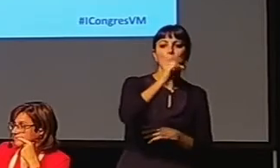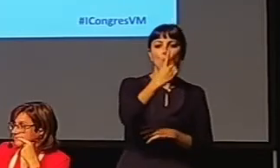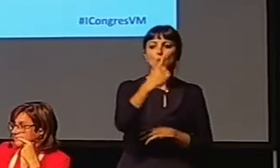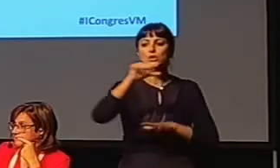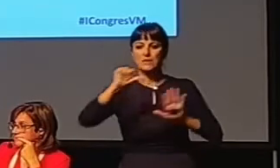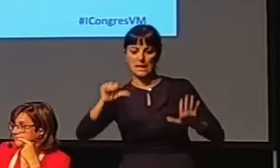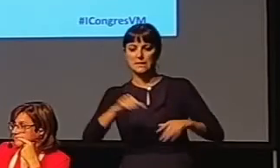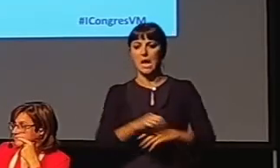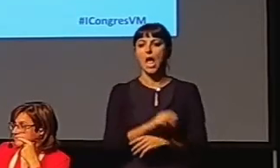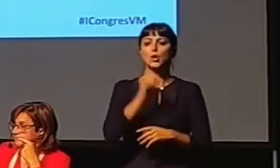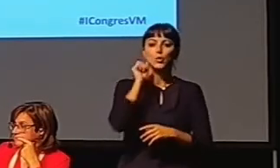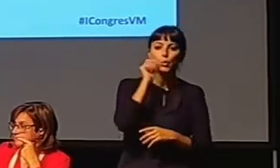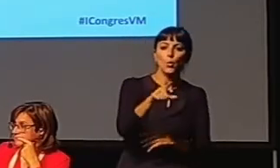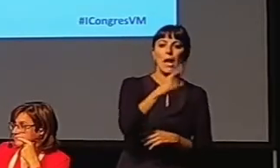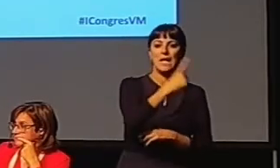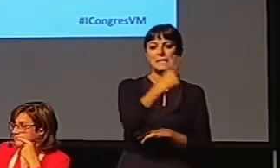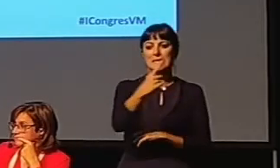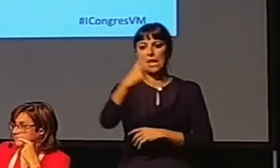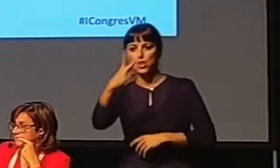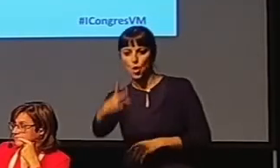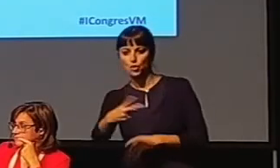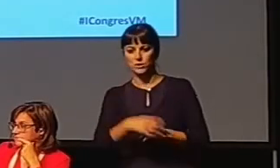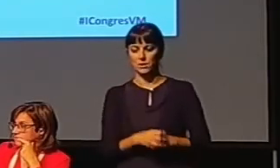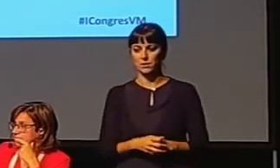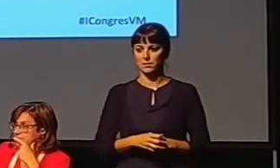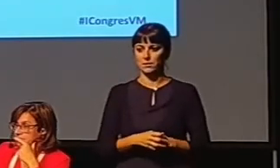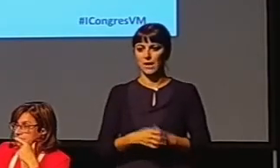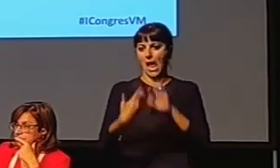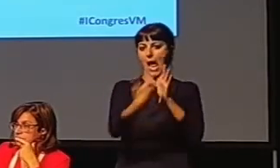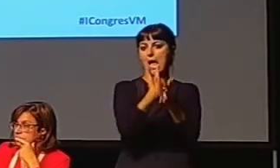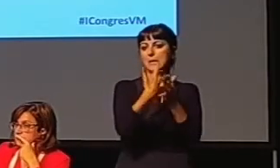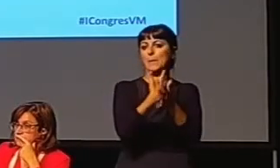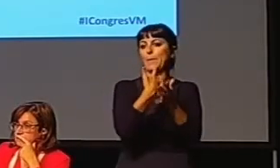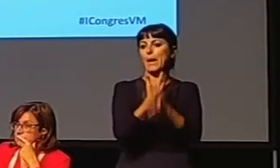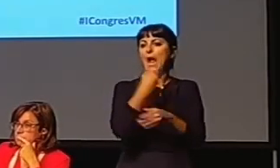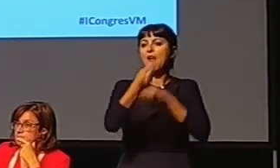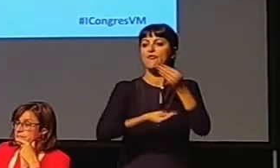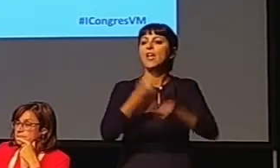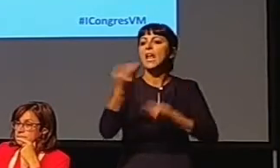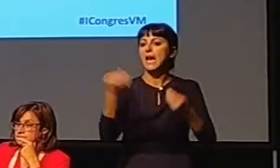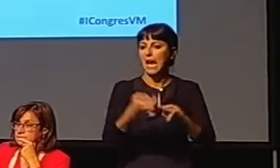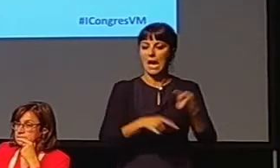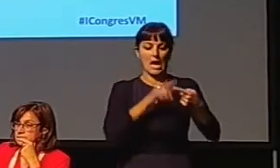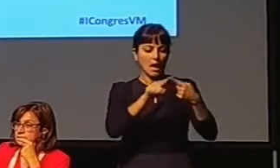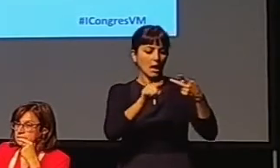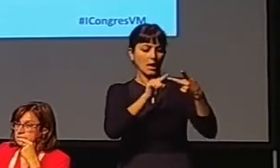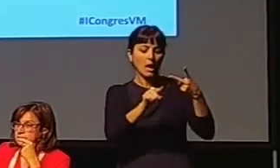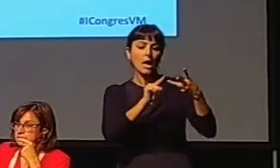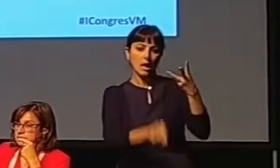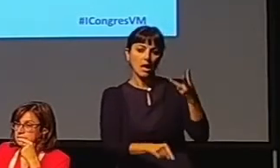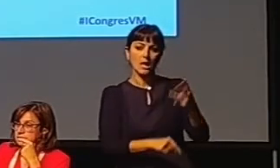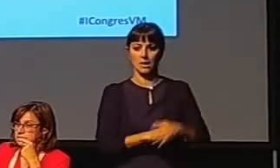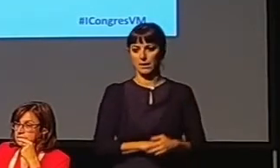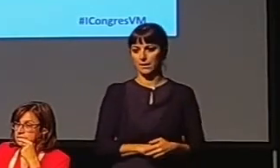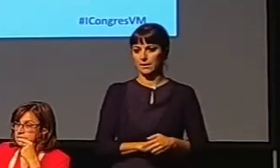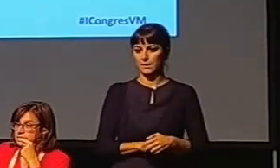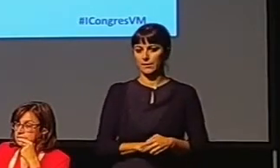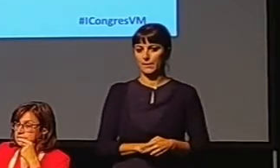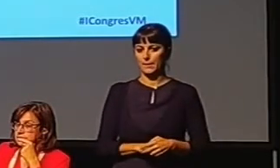al 112, no? Ens està explicant quines són les posicions, no? Què és el que hauríem de fer,